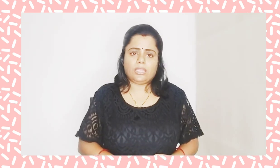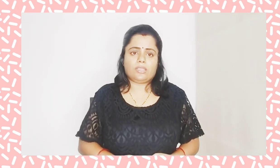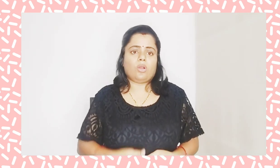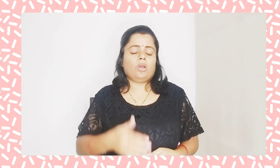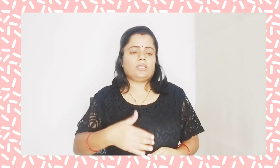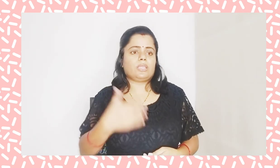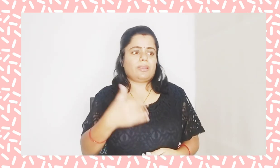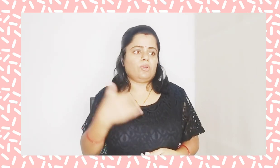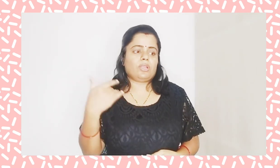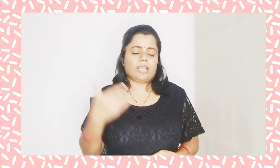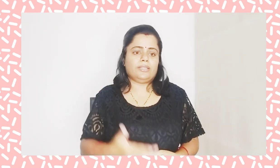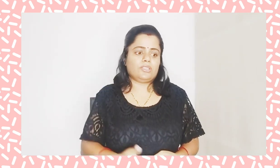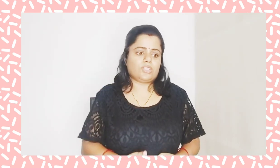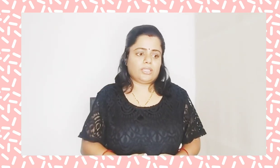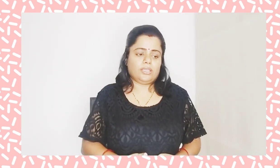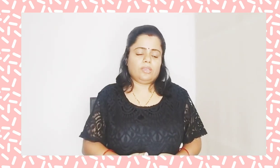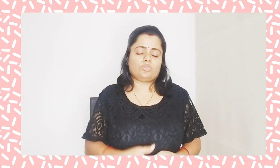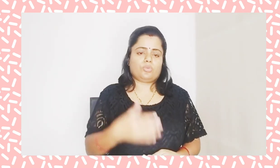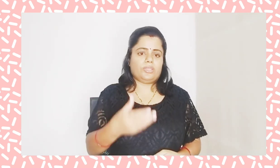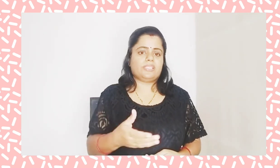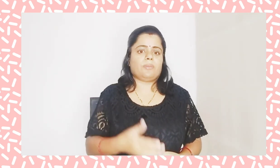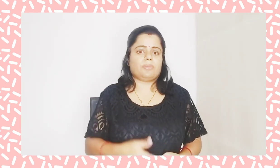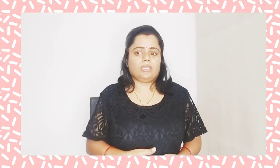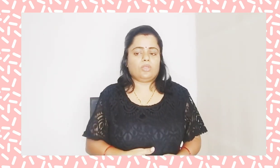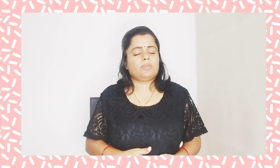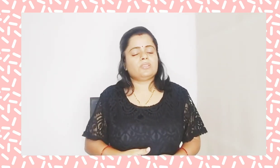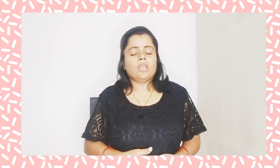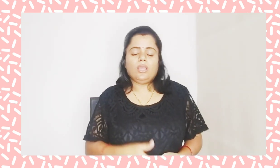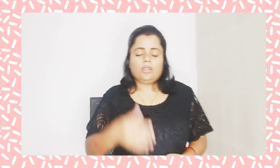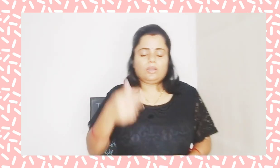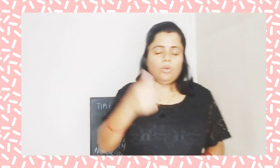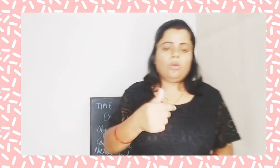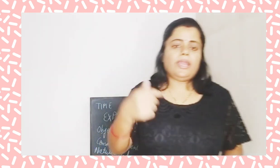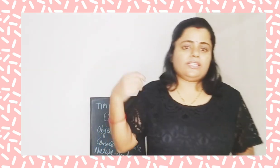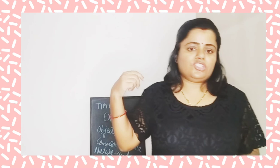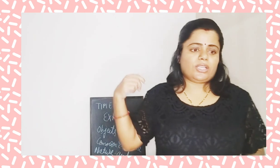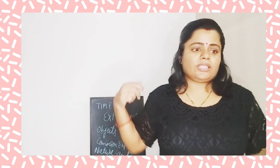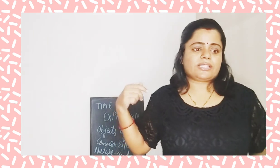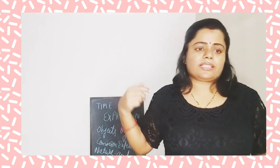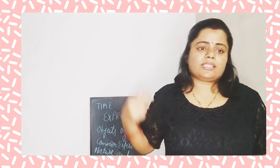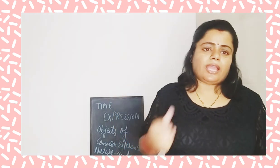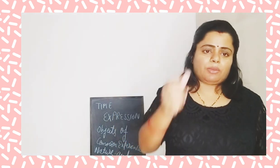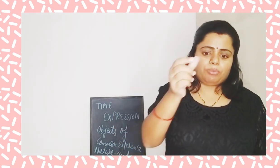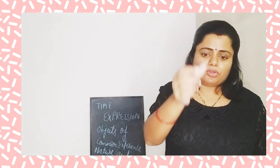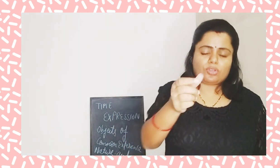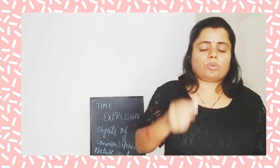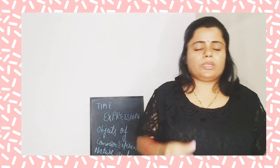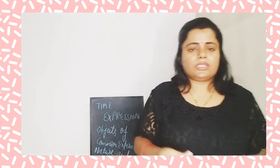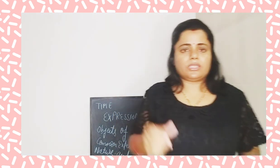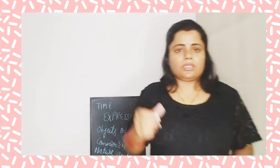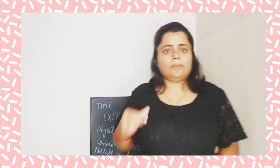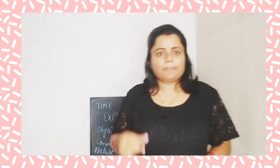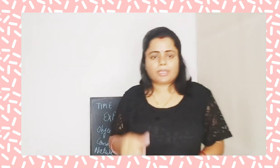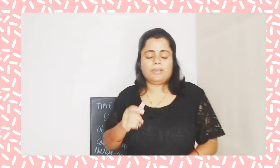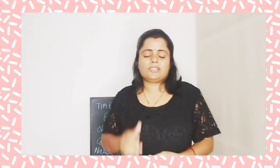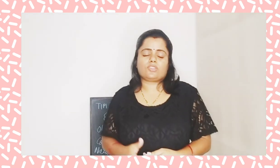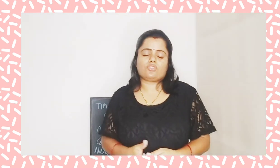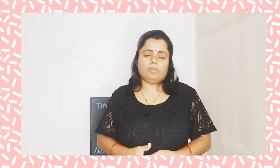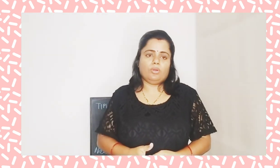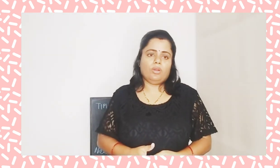या और इनके बारे में और क्लैरिटी चाहते हैं, कुछ क्वेरीज आपकी हैं, तो प्लीज गो एंड चेक दिस लेसन एंड पुट योर क्वेरीज इन द कमेंट सेक्शन बिलो,